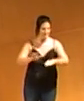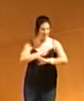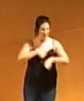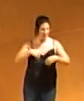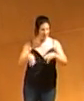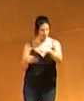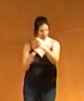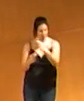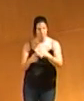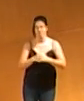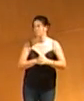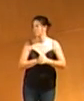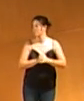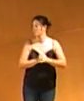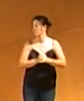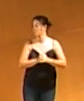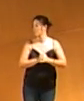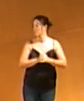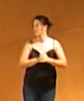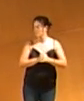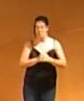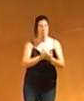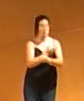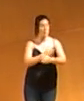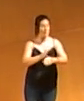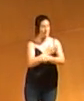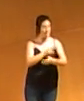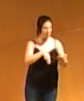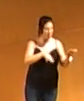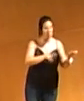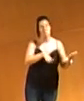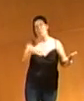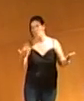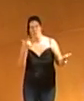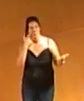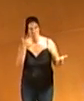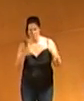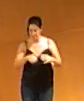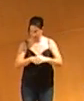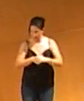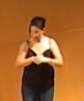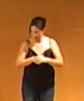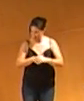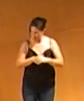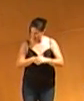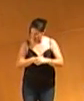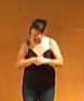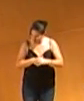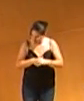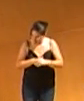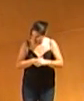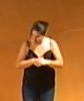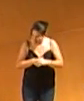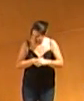Alors là, on lit un poème, et puis tout à l'heure, on terminera autrement la soirée. Le poème, il termine le livre.